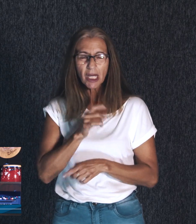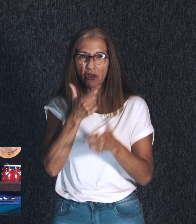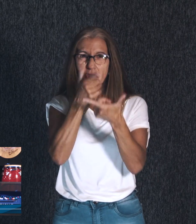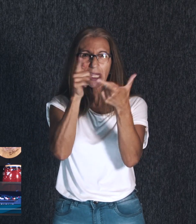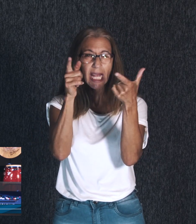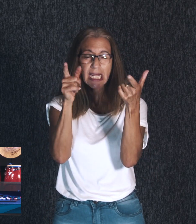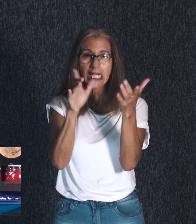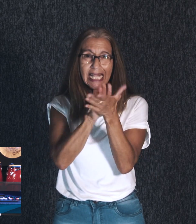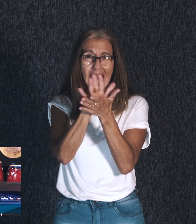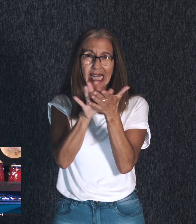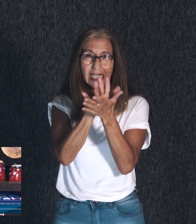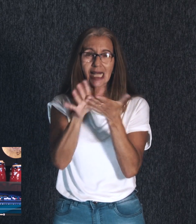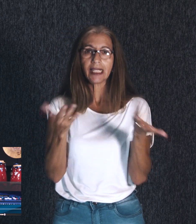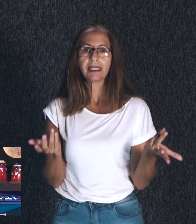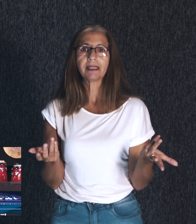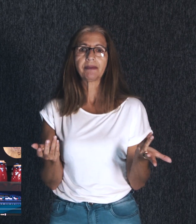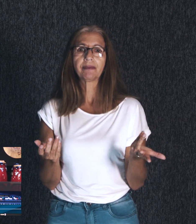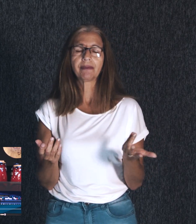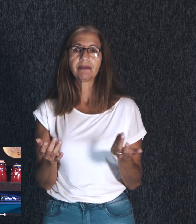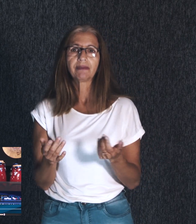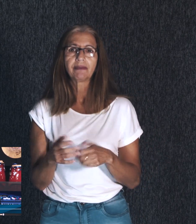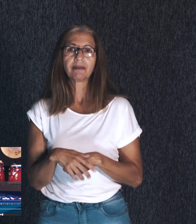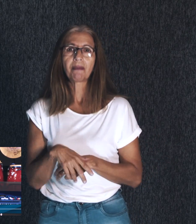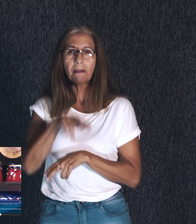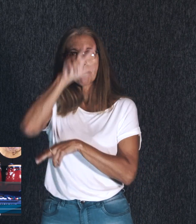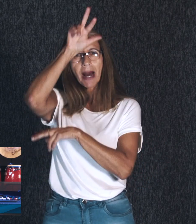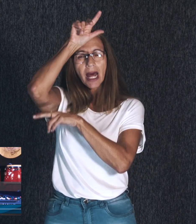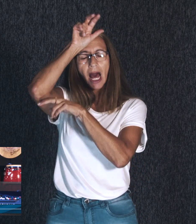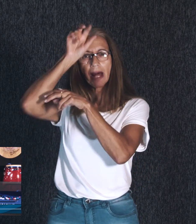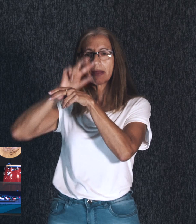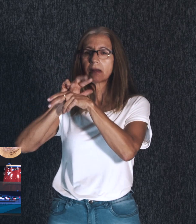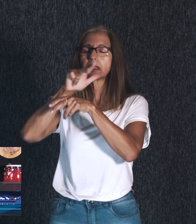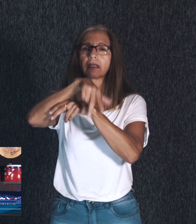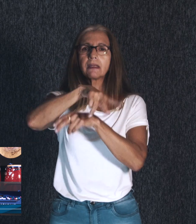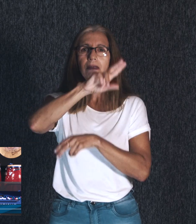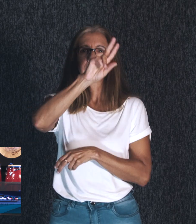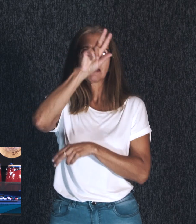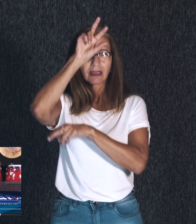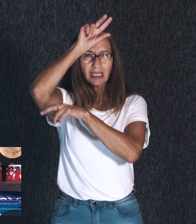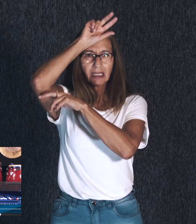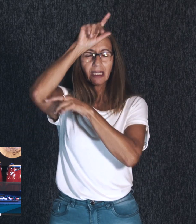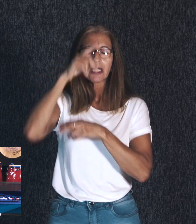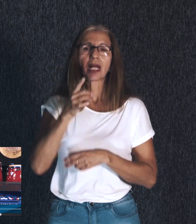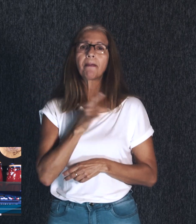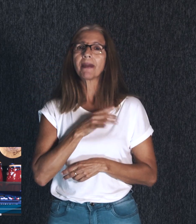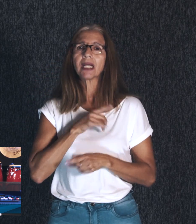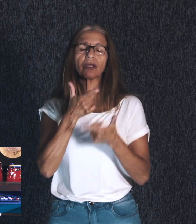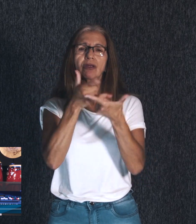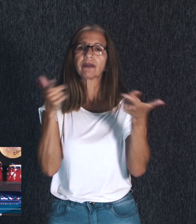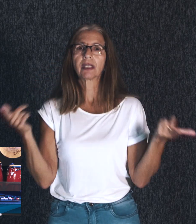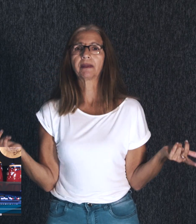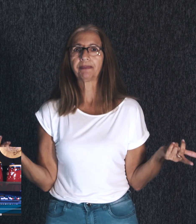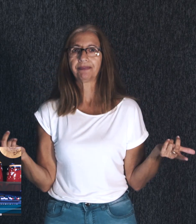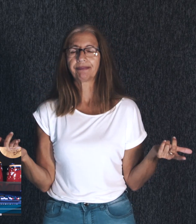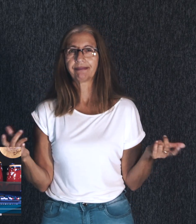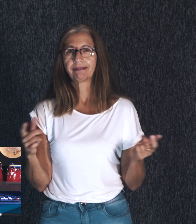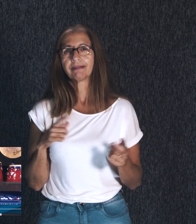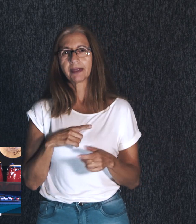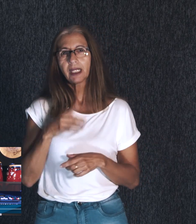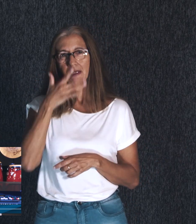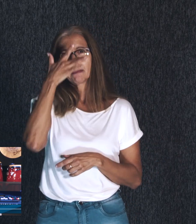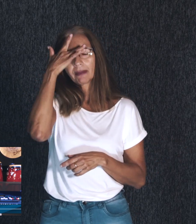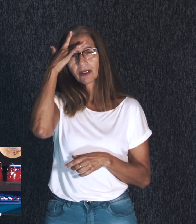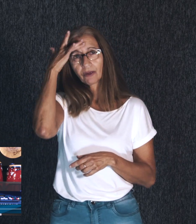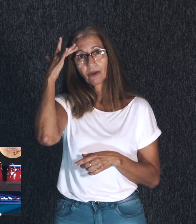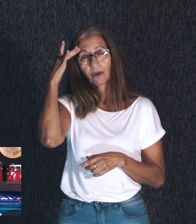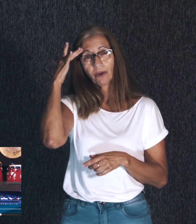tem medo agora de uma barata? Pois é, tem uma frase que muita gente costuma